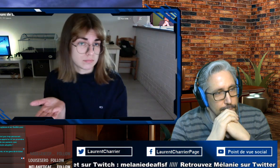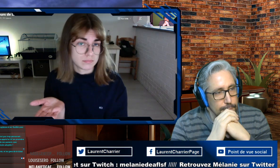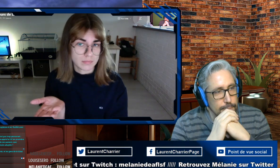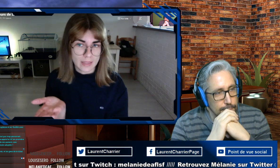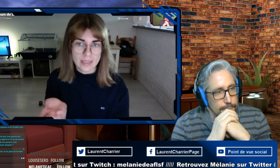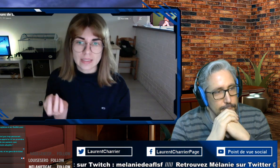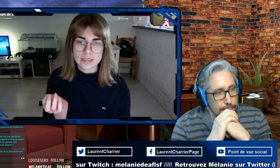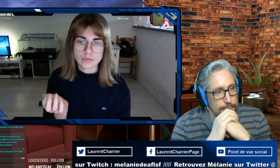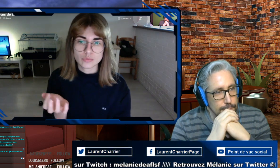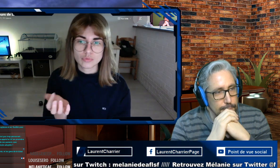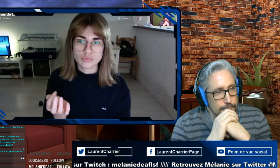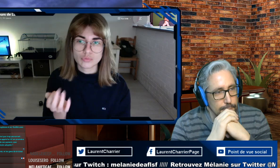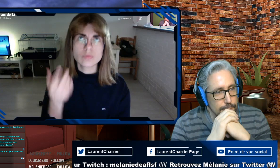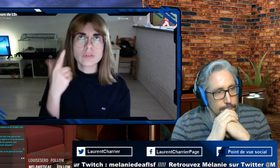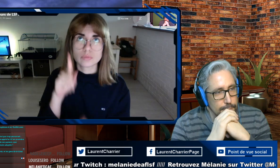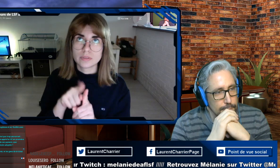signes.